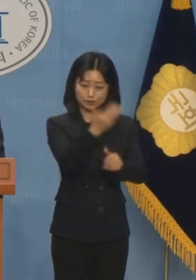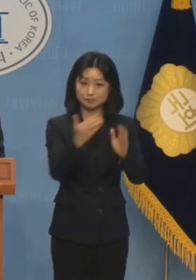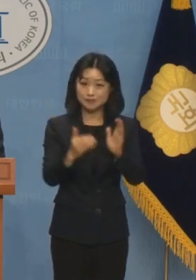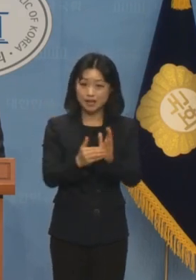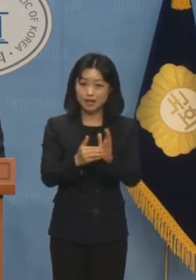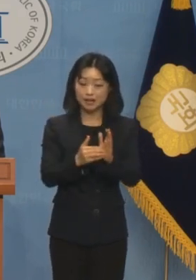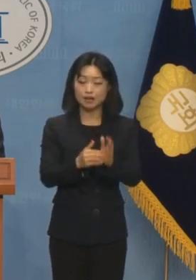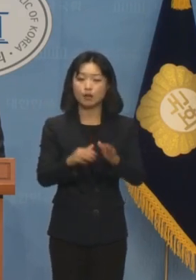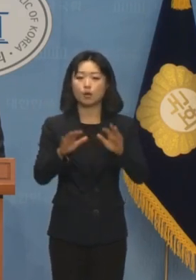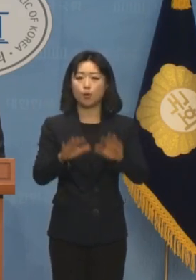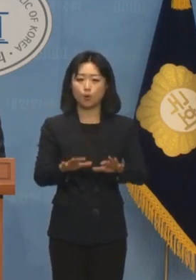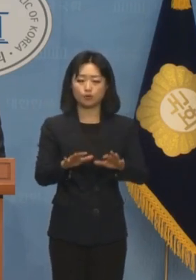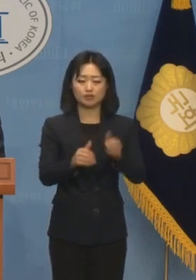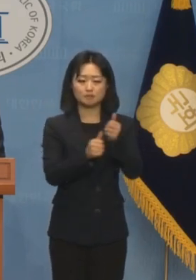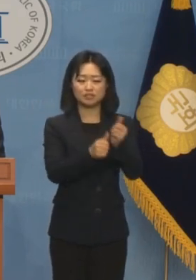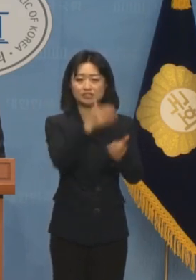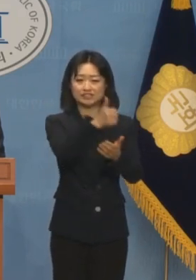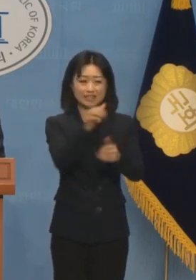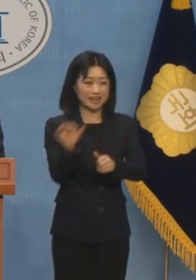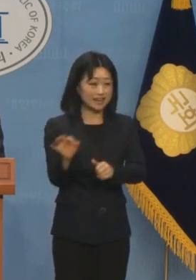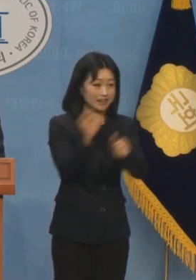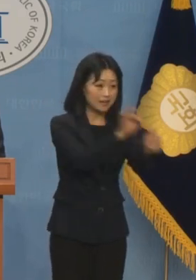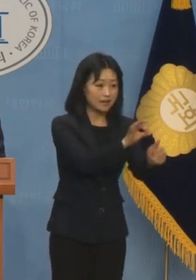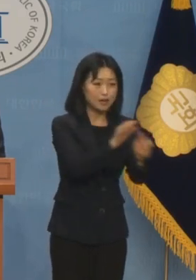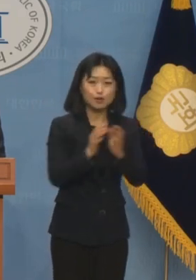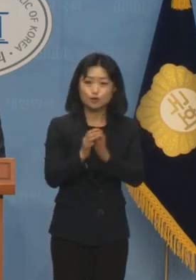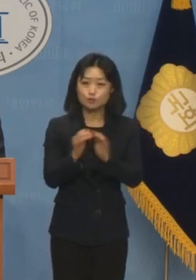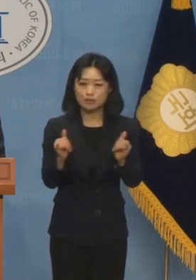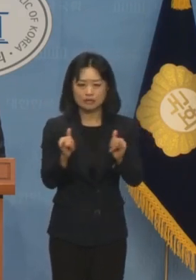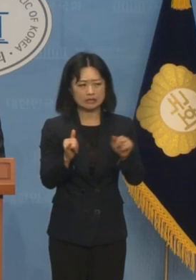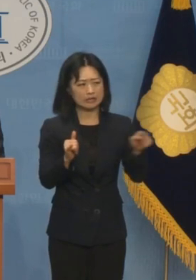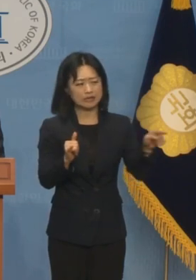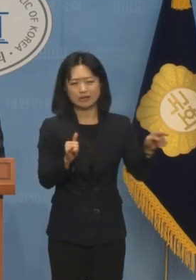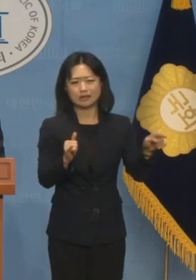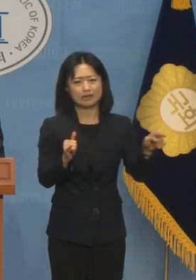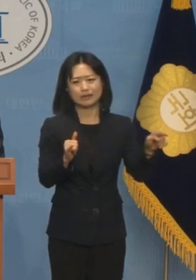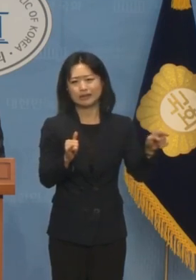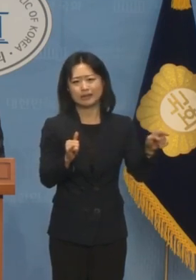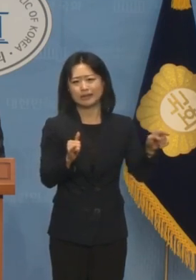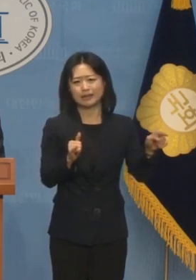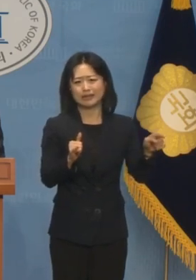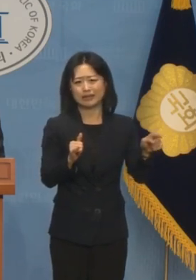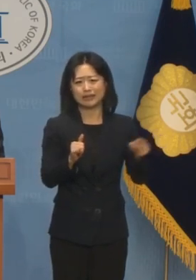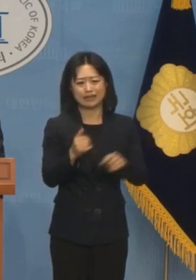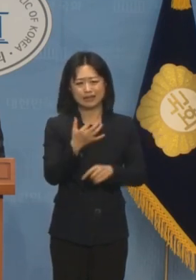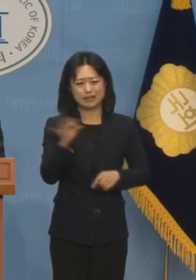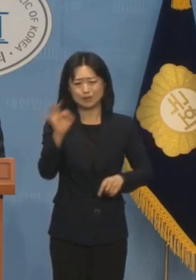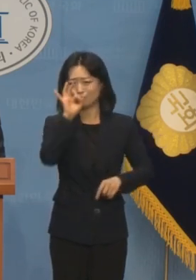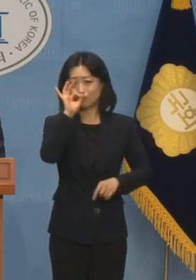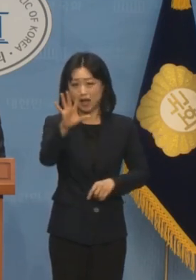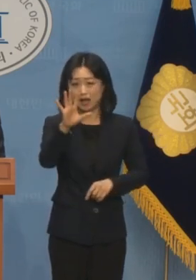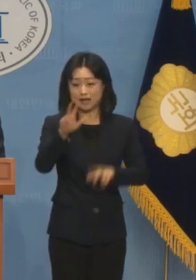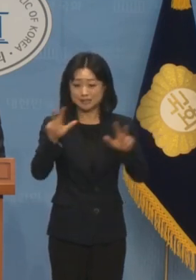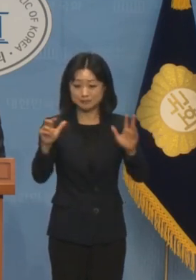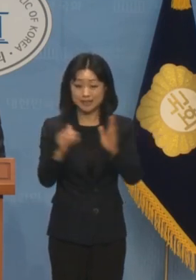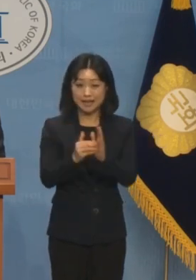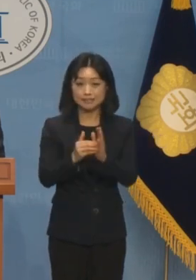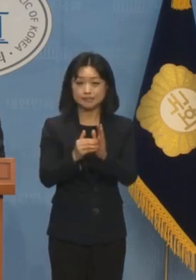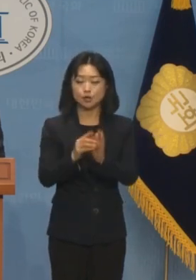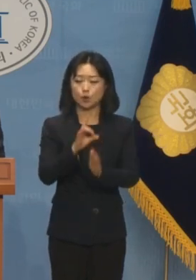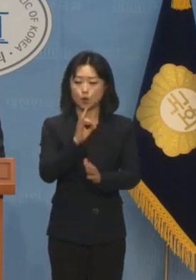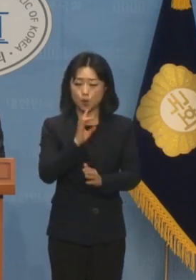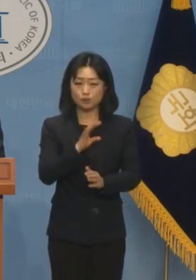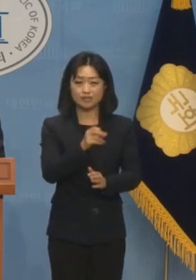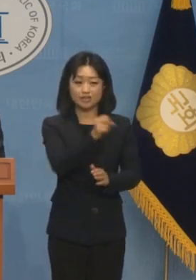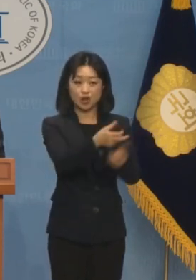이 인사에 대해 국민께서 납득하시지 않을 것입니다. 지금까지 해왔듯 오직